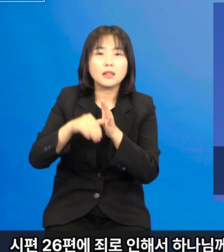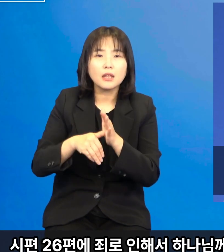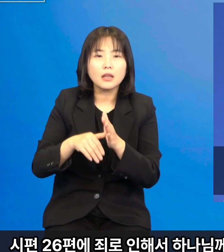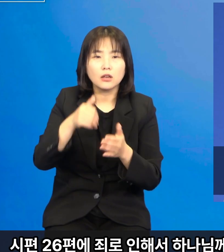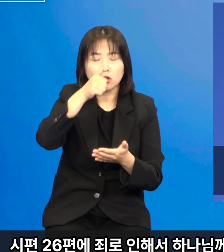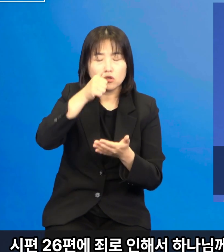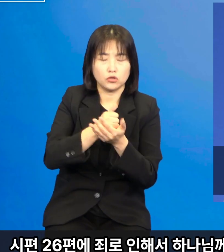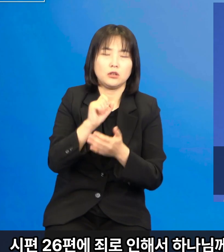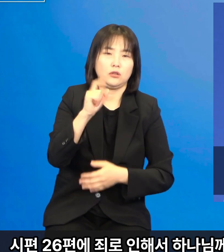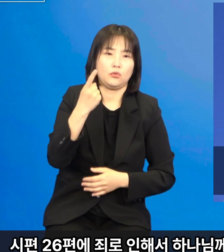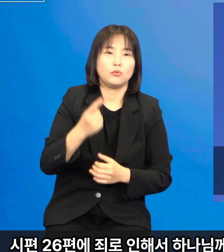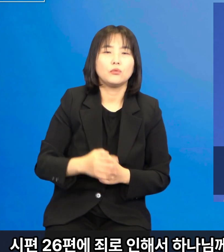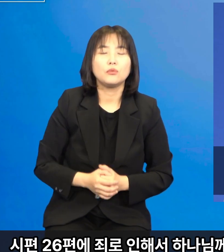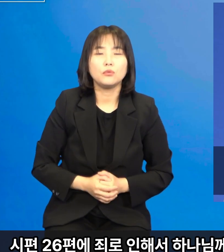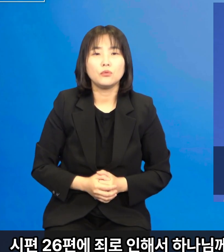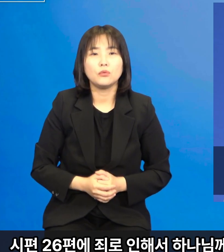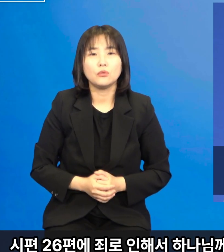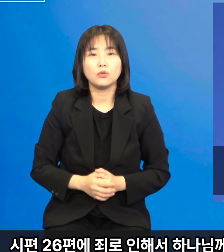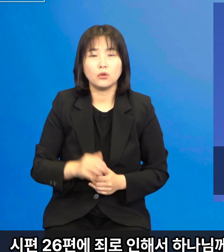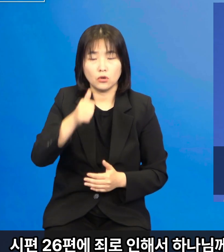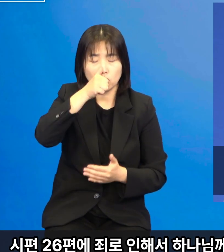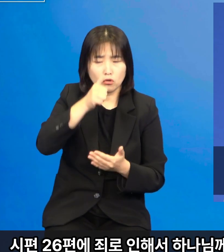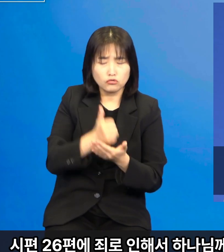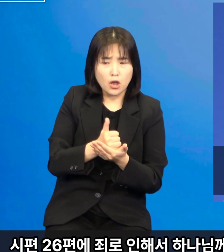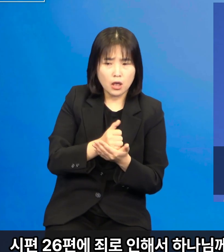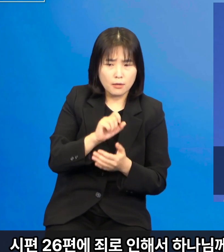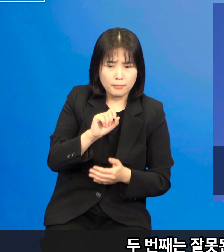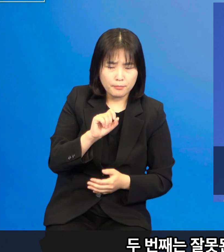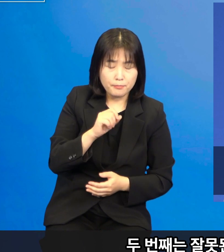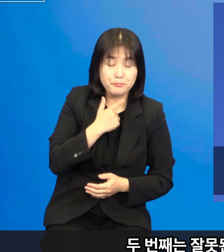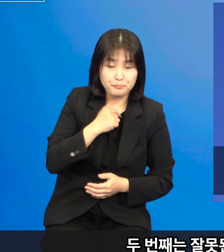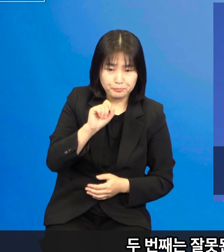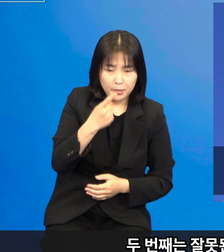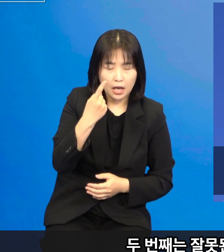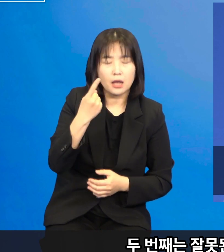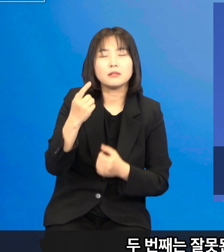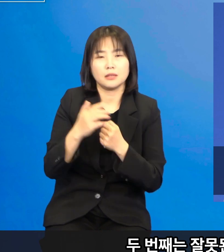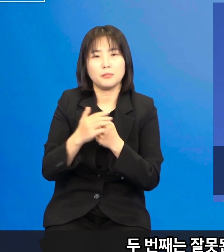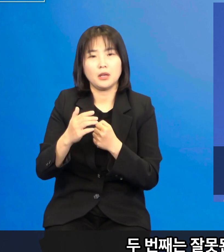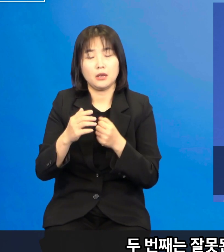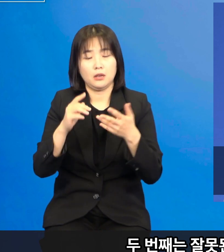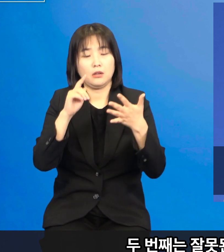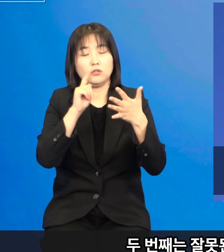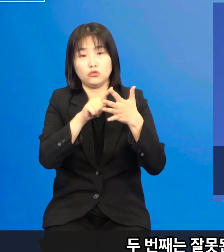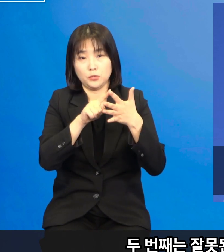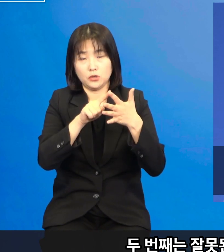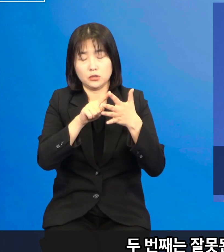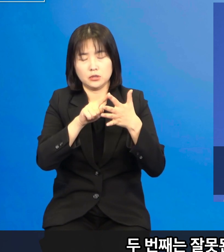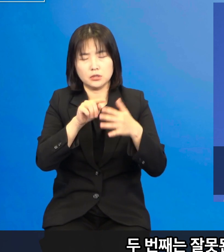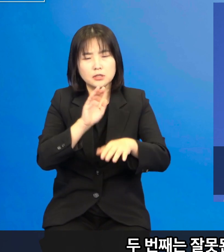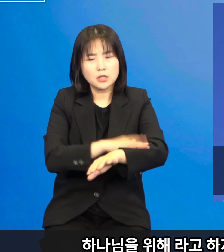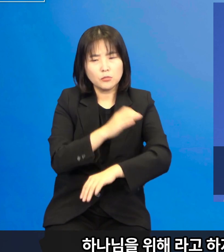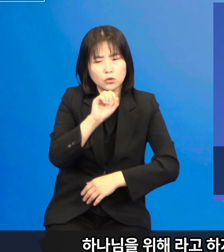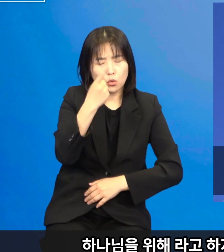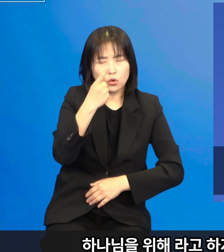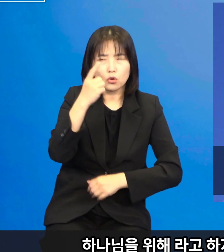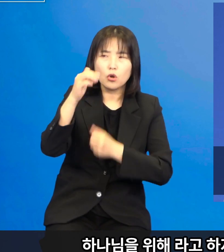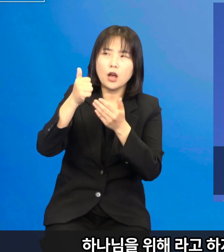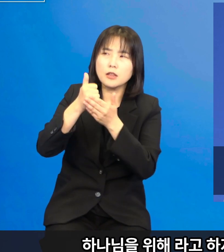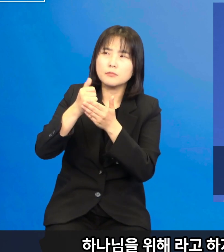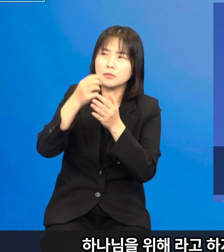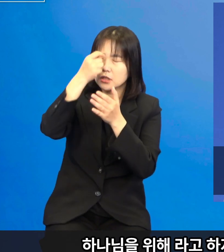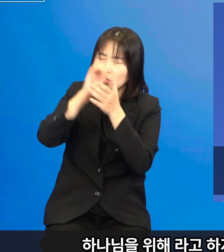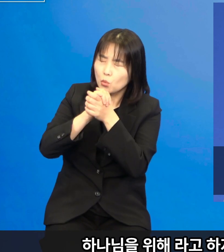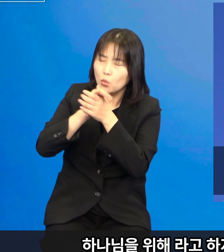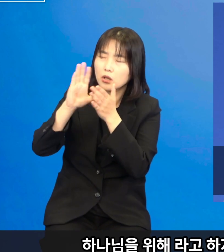시편 26편에 죄로 인해서 하나님께서 들으실 수가 없다라고 하셨어요. 두 번째는 잘못된 동기로 구할 때, 하나님을